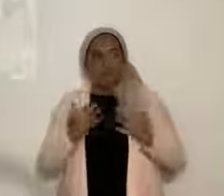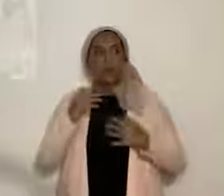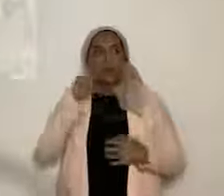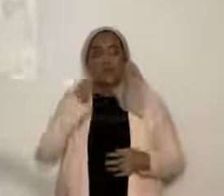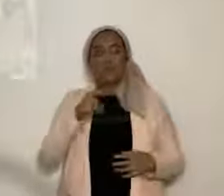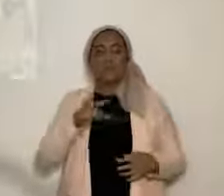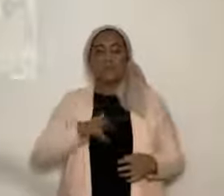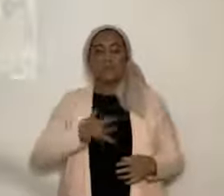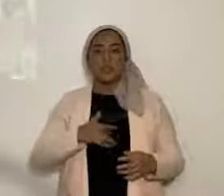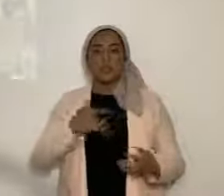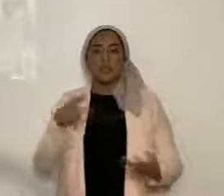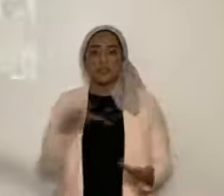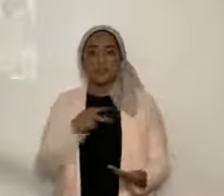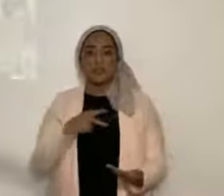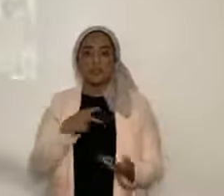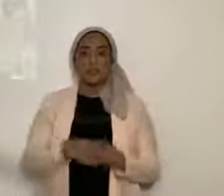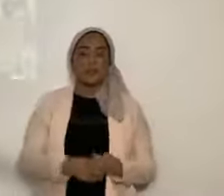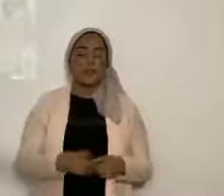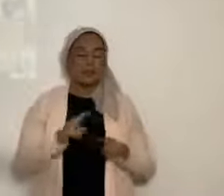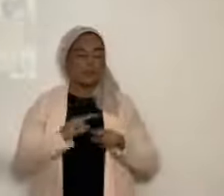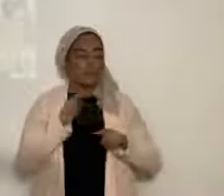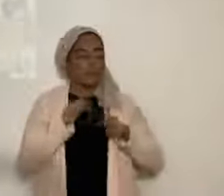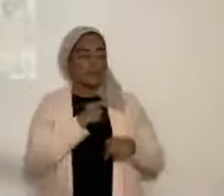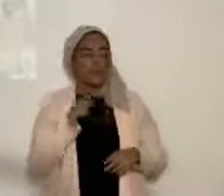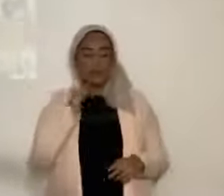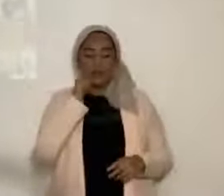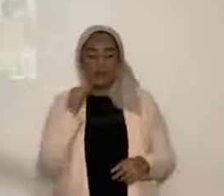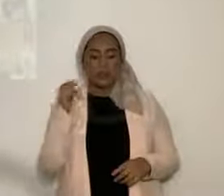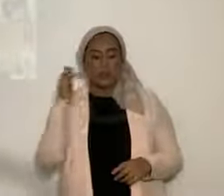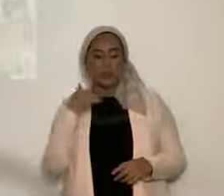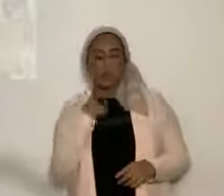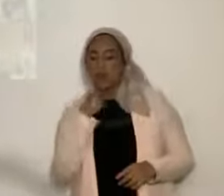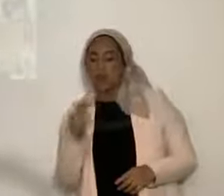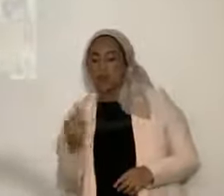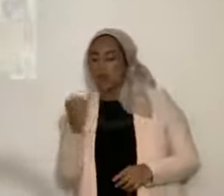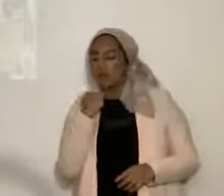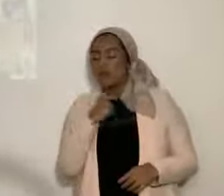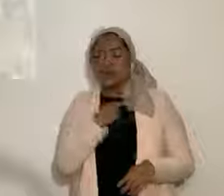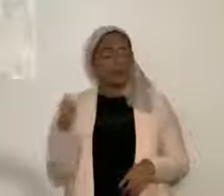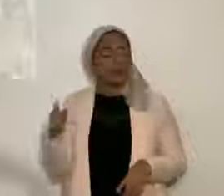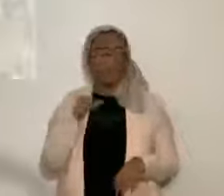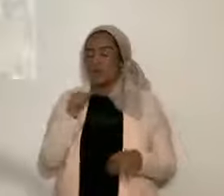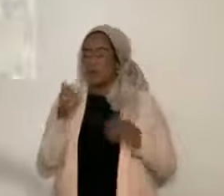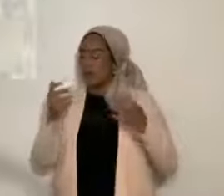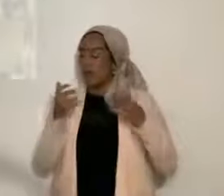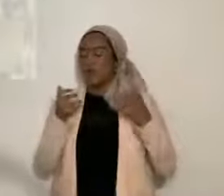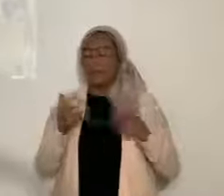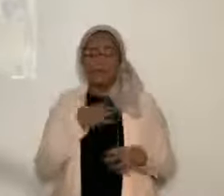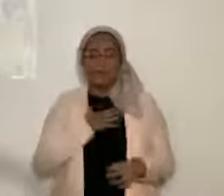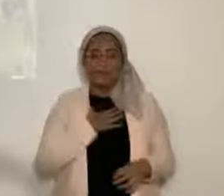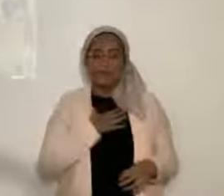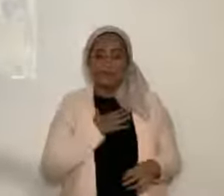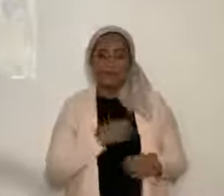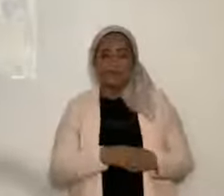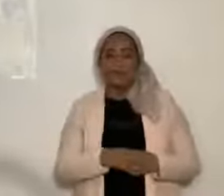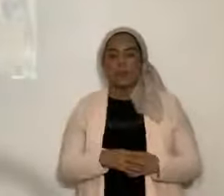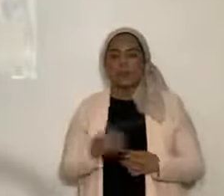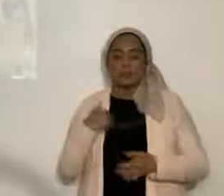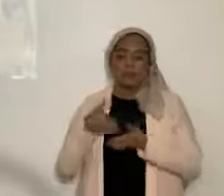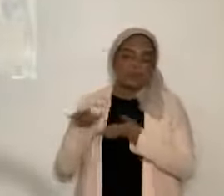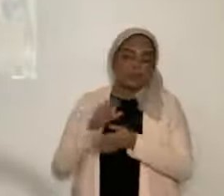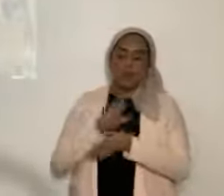los salmos. Pero mi pueblo no oyó mi voz, e Israel no me quiso a mí. 12. Los dejé